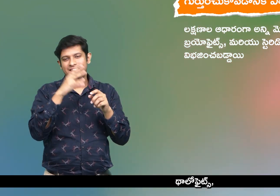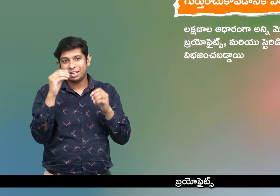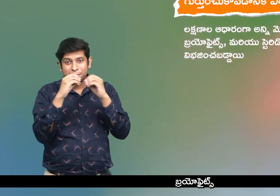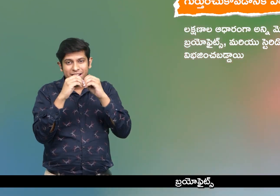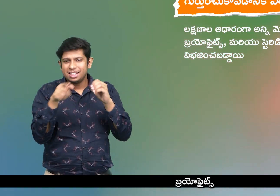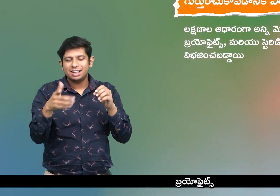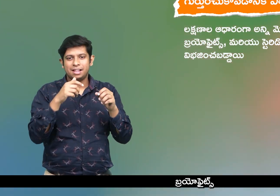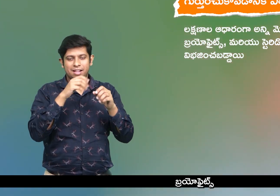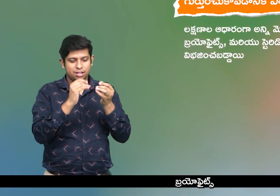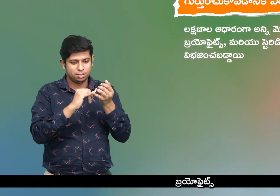బ్రయోఫైట్స్